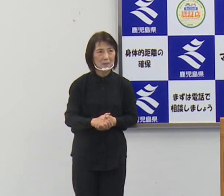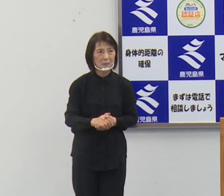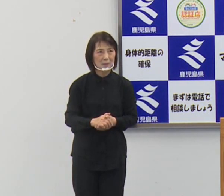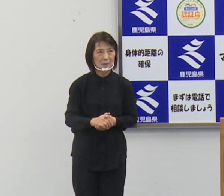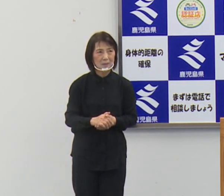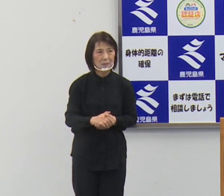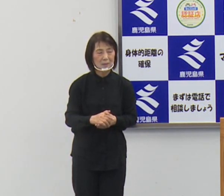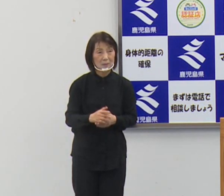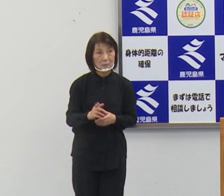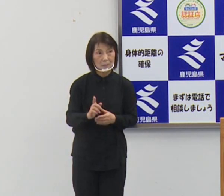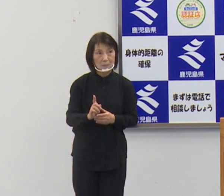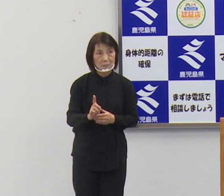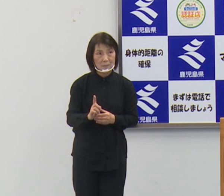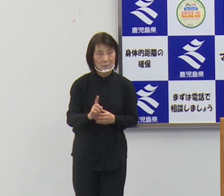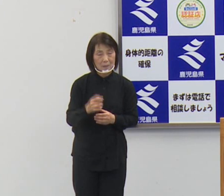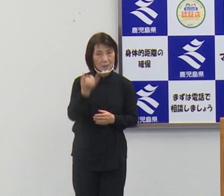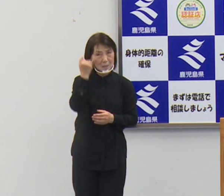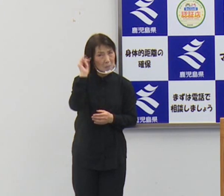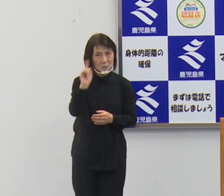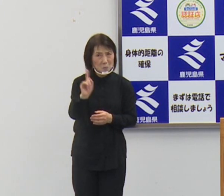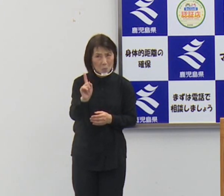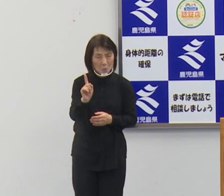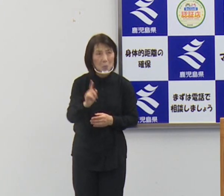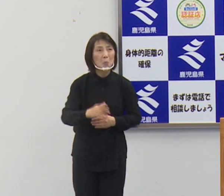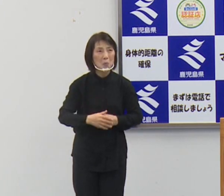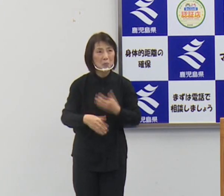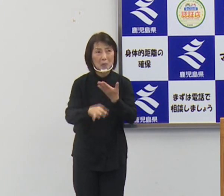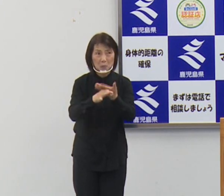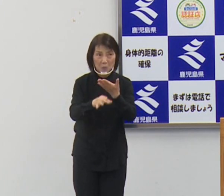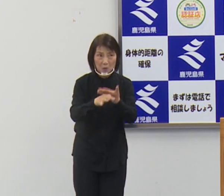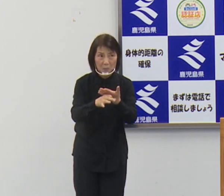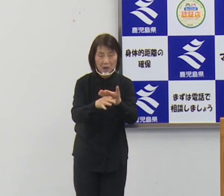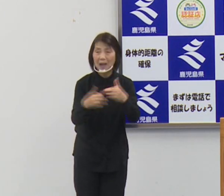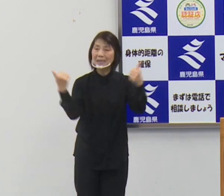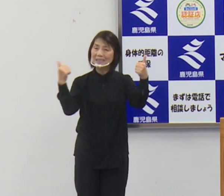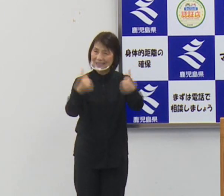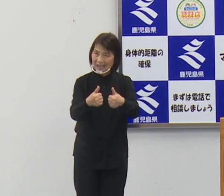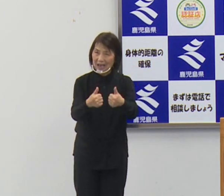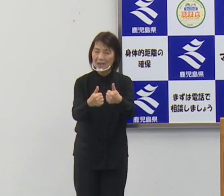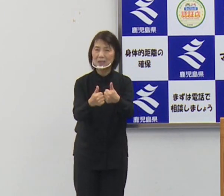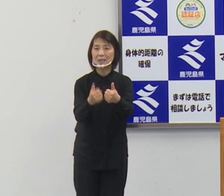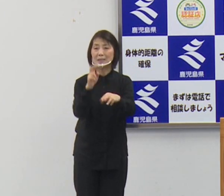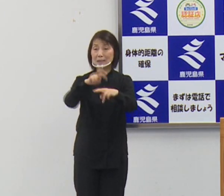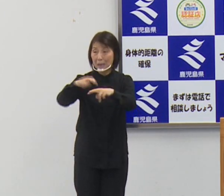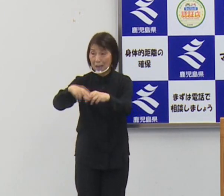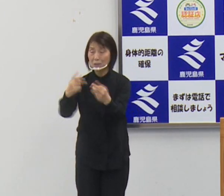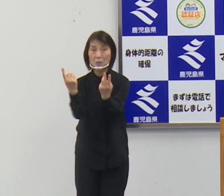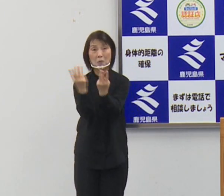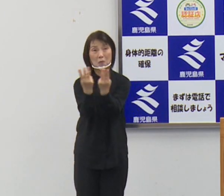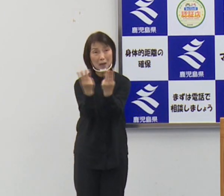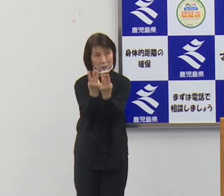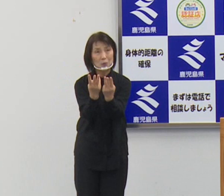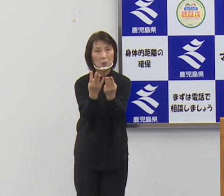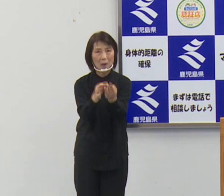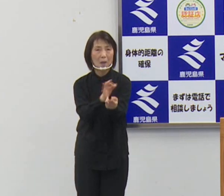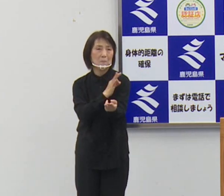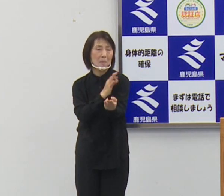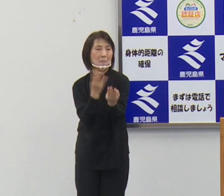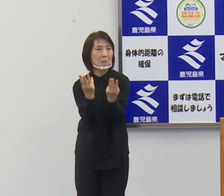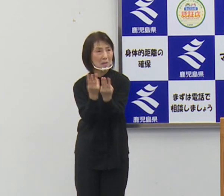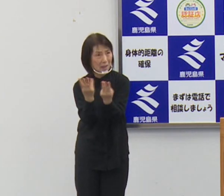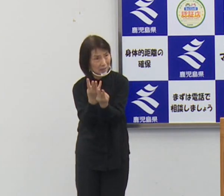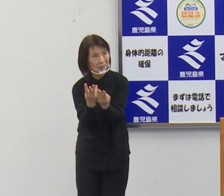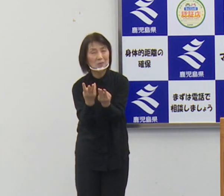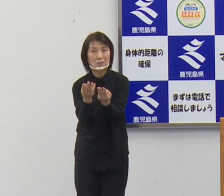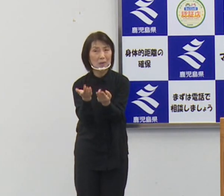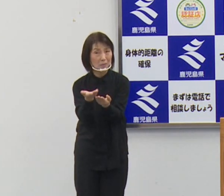うイメージで考えられてますでしょう。例えばその試合に出る人数、メンバーの人数とか、なんかどういうイメージなのか。 そう